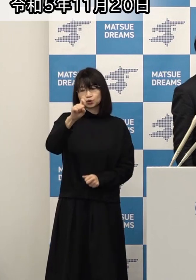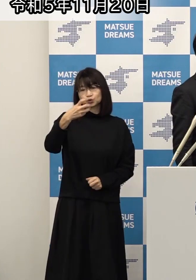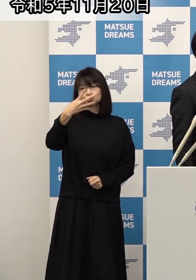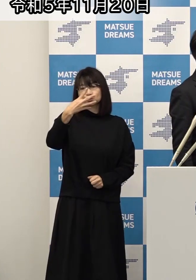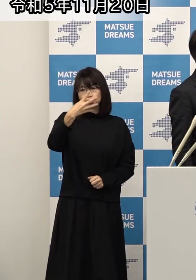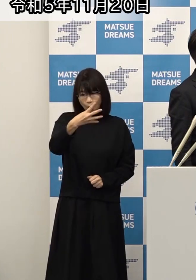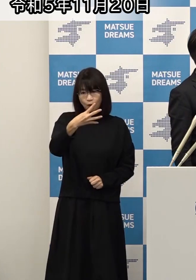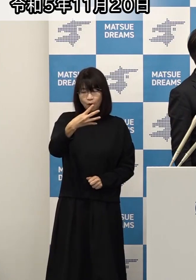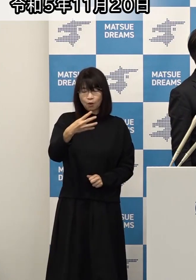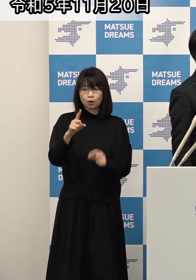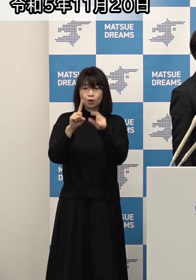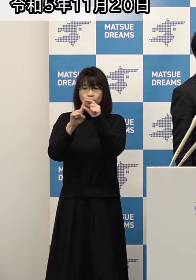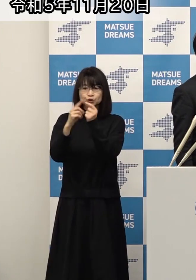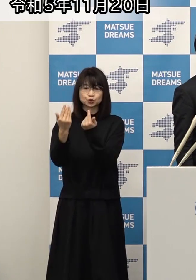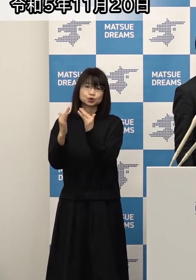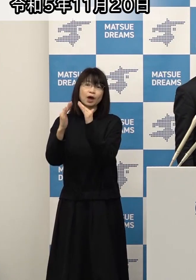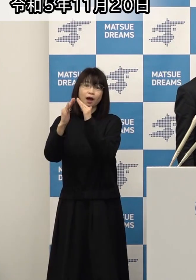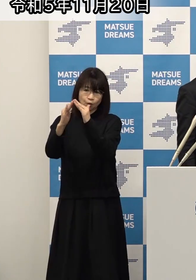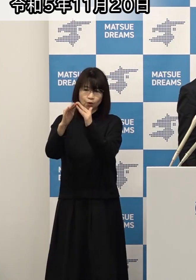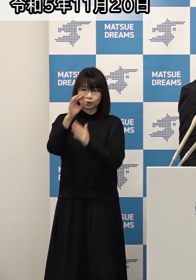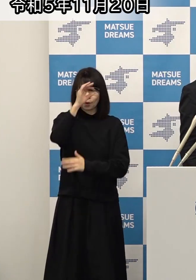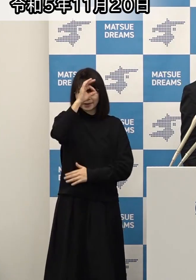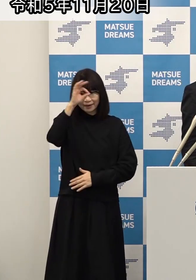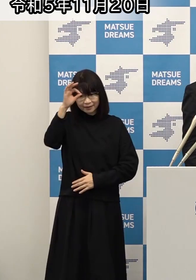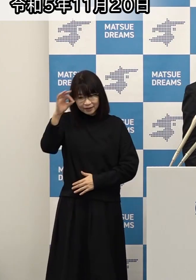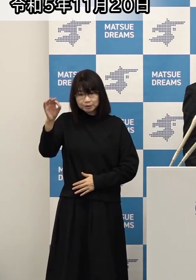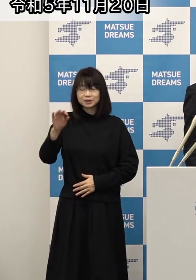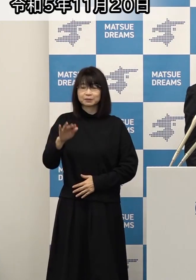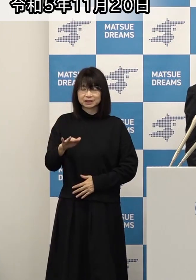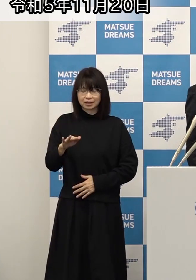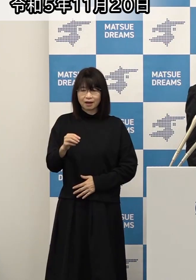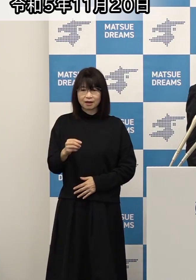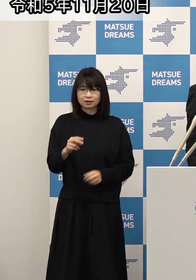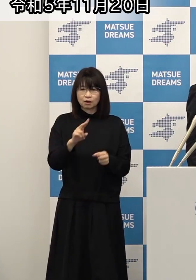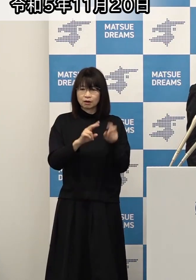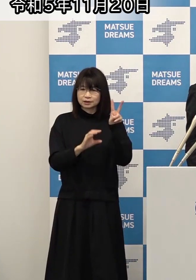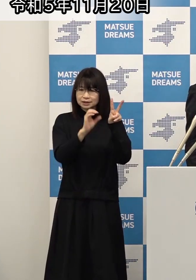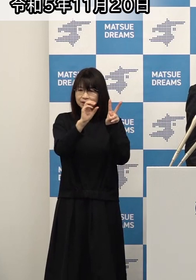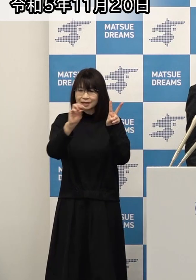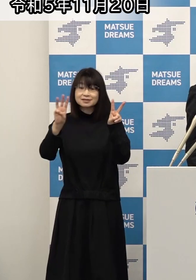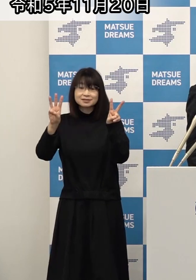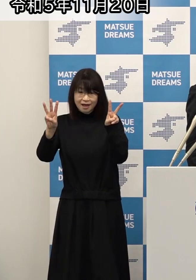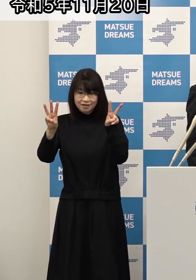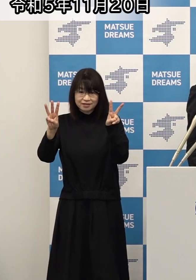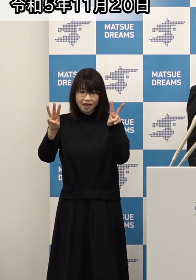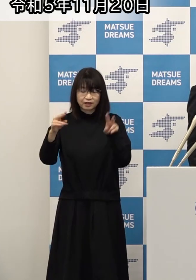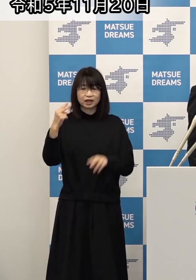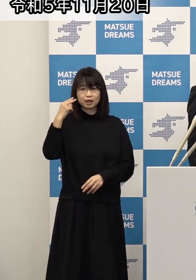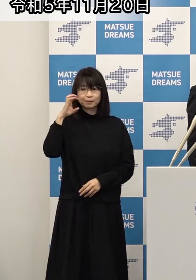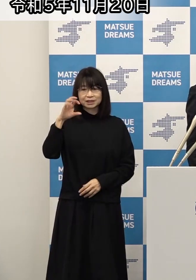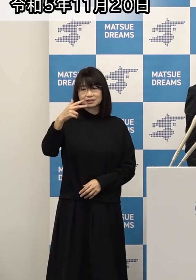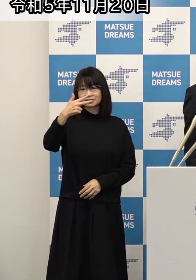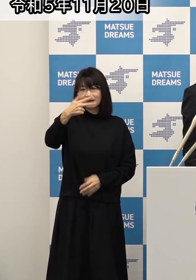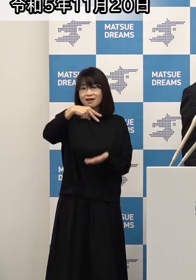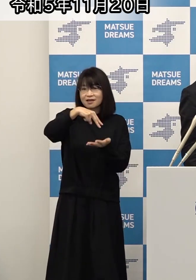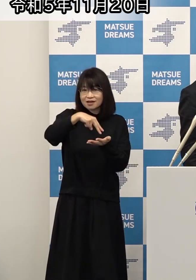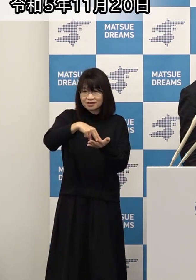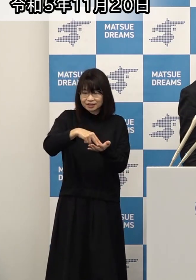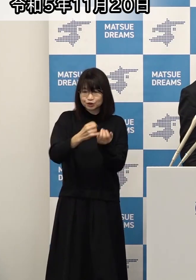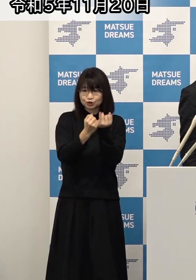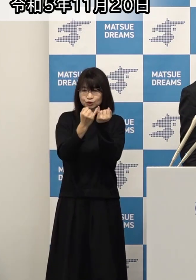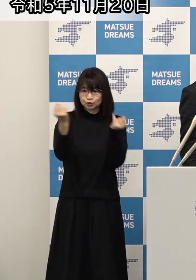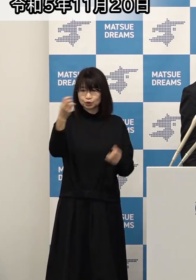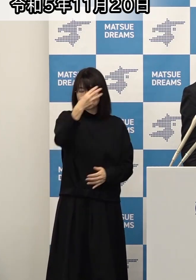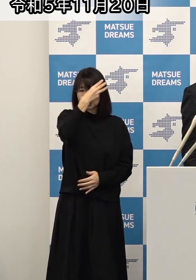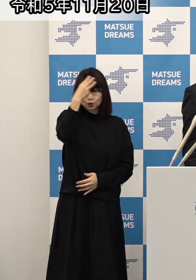。2003年にですね南ヶ丘女子高校、当時は松江市立女子高校ですけども、との間で友好交